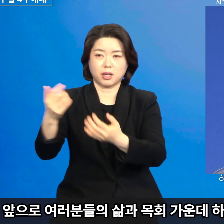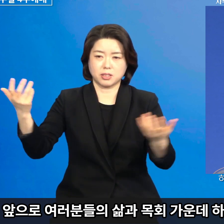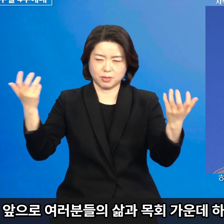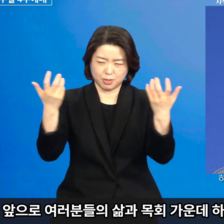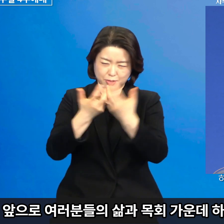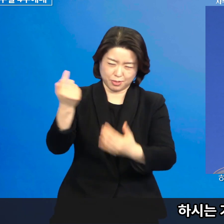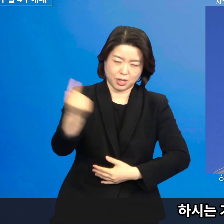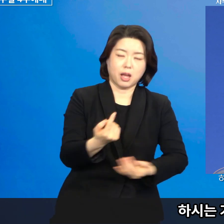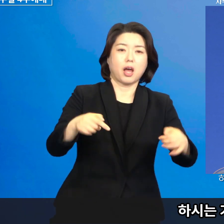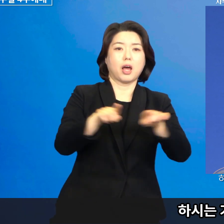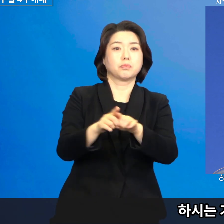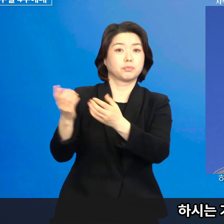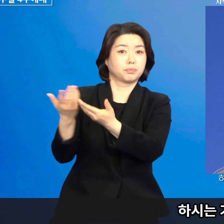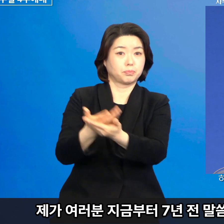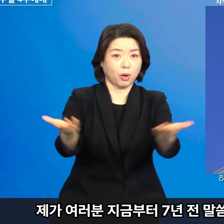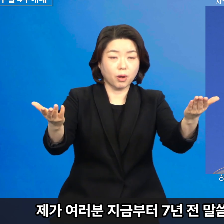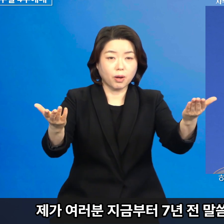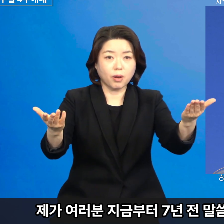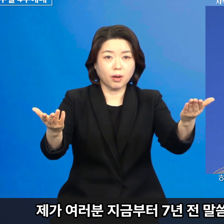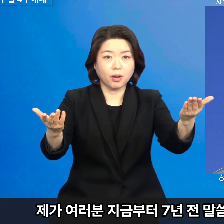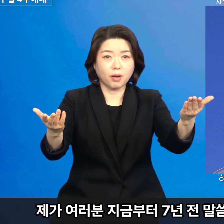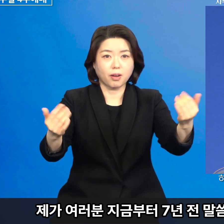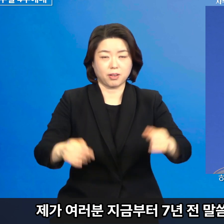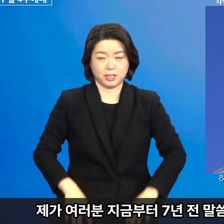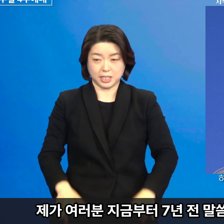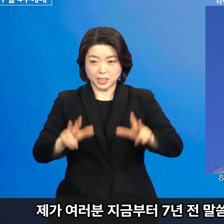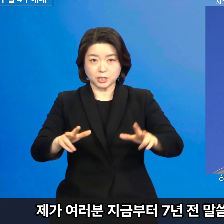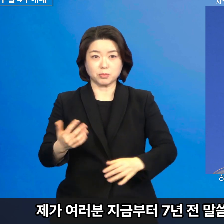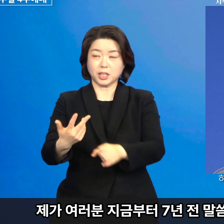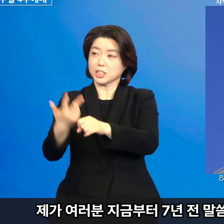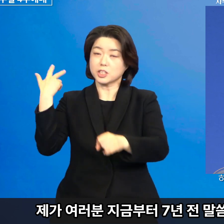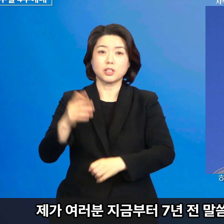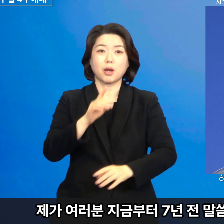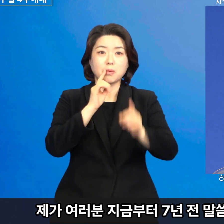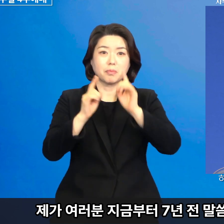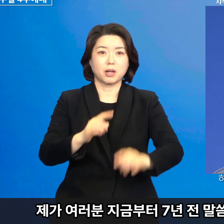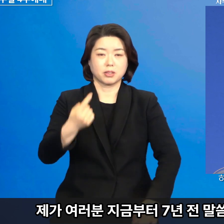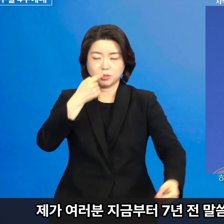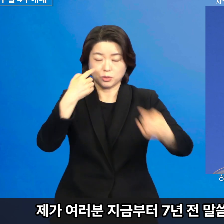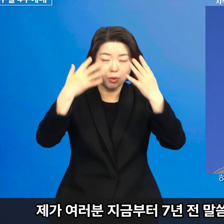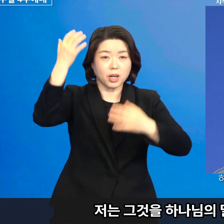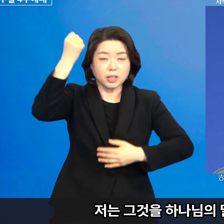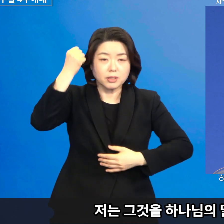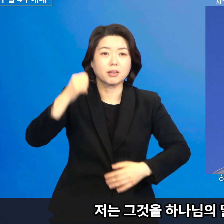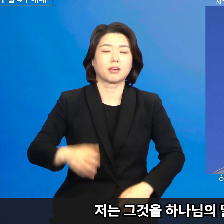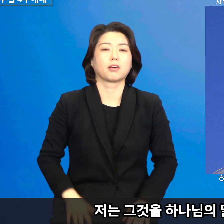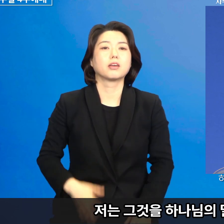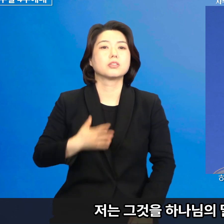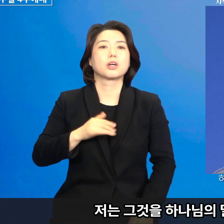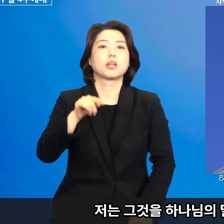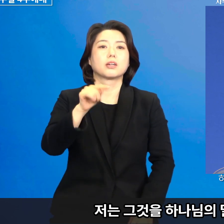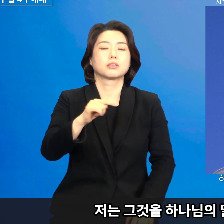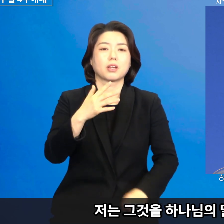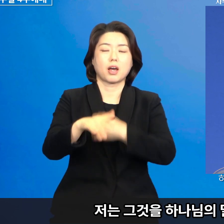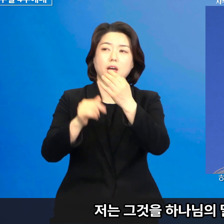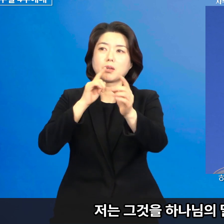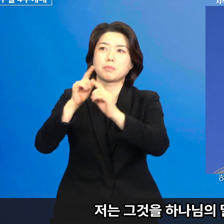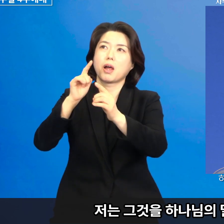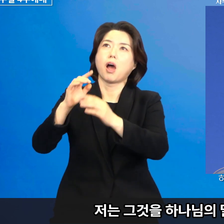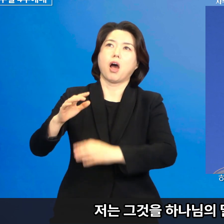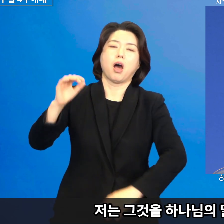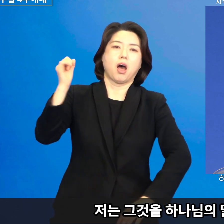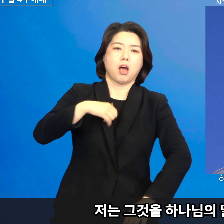함께할 것입니다 라고 하시는 거예요. 제가 여러분 지금부터 7년 전 말씀인데 정확하게 기억하고 있죠. 저는 그것을 하나님의 말씀으로 받은